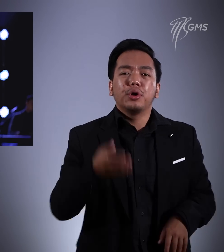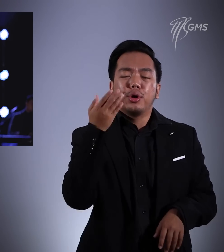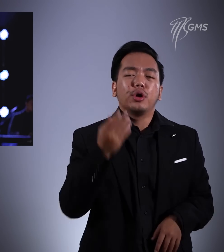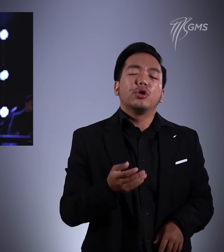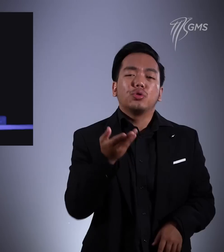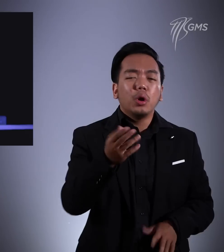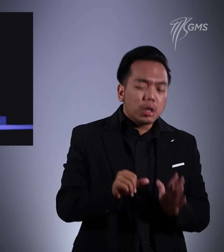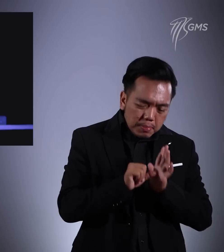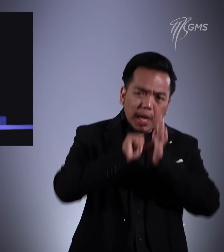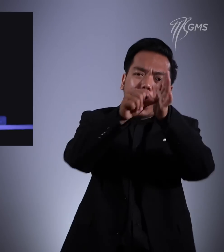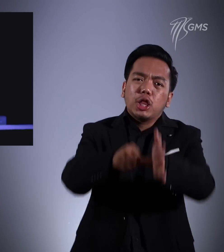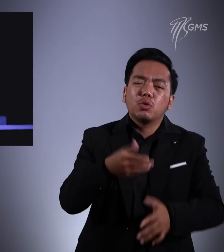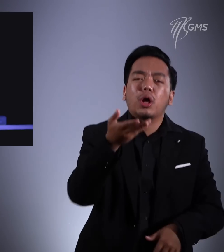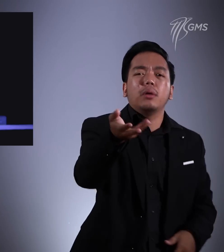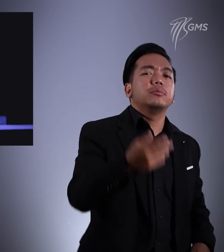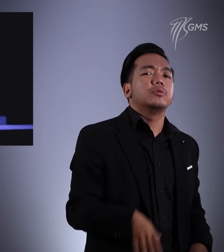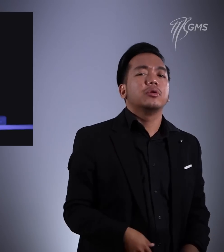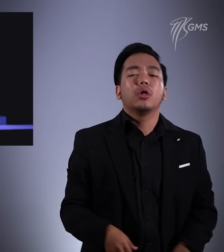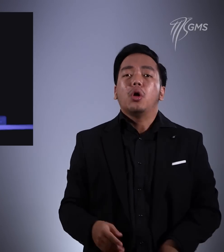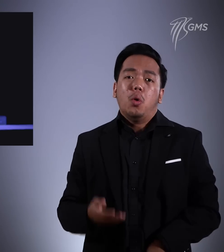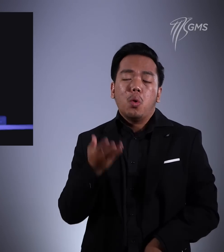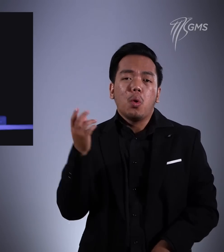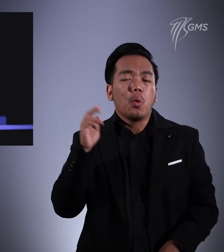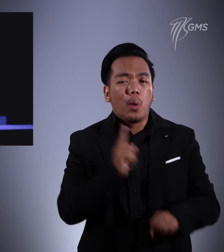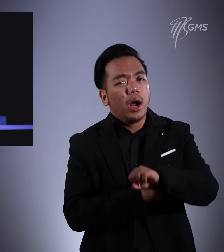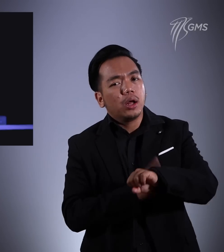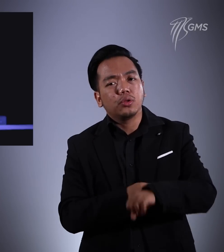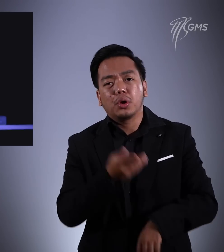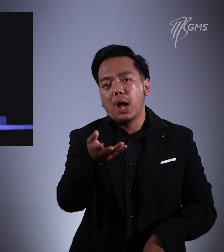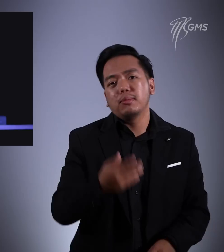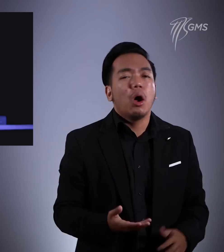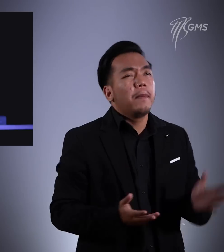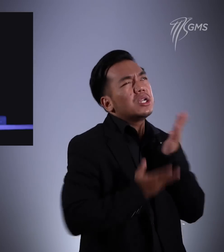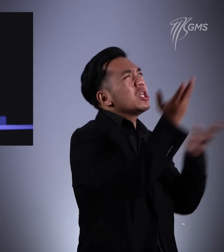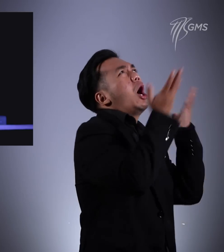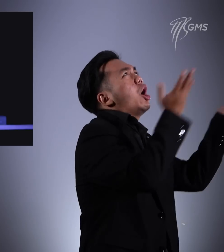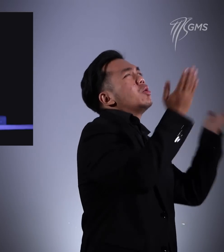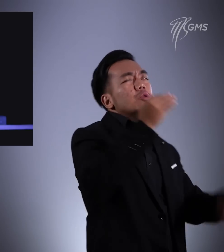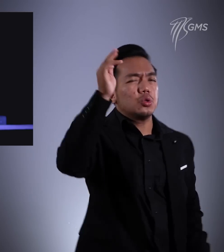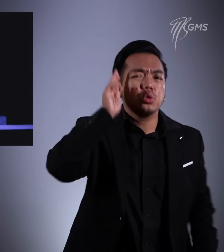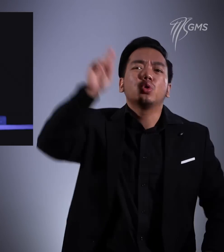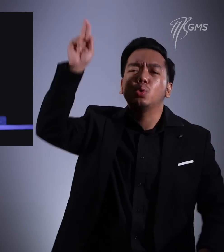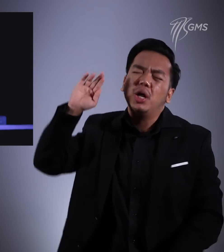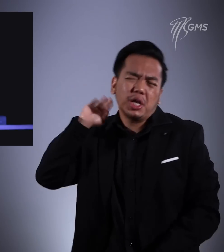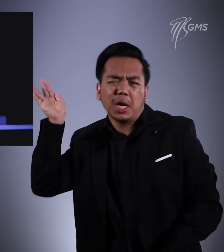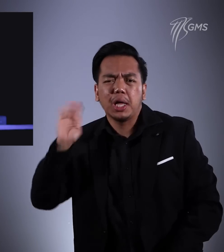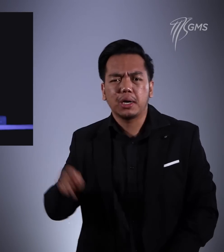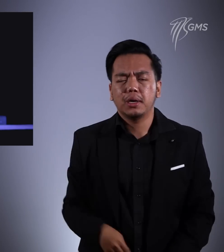bersaksi kepada seseorang. Ketika jawaban doa datang, ketika Anda berseru Tuhan dengar. Satu persatu itu